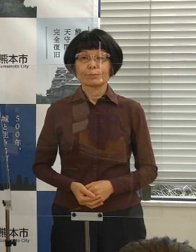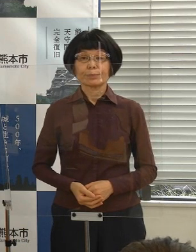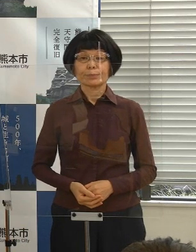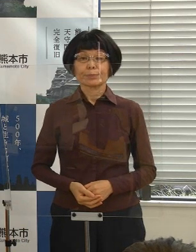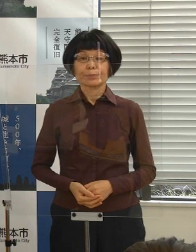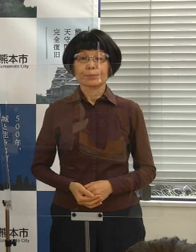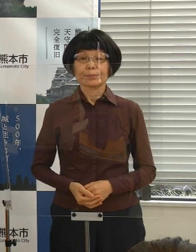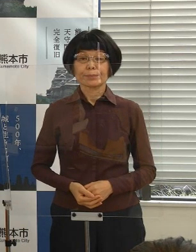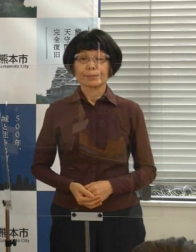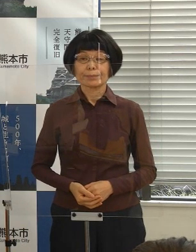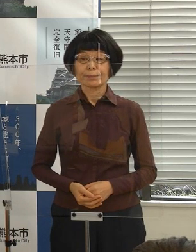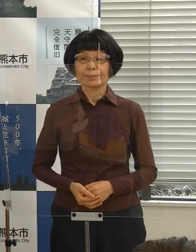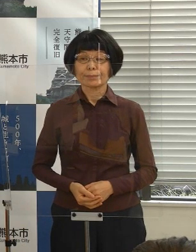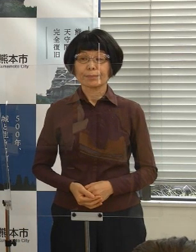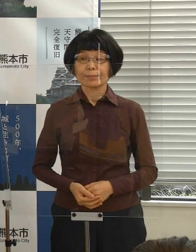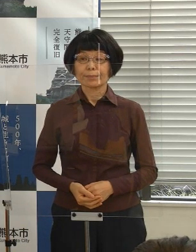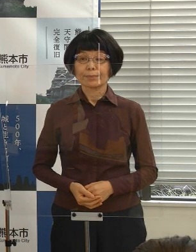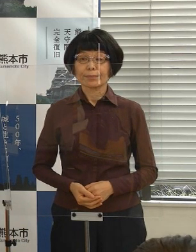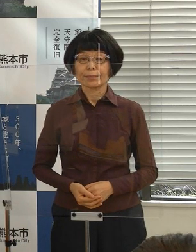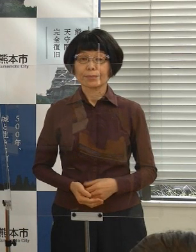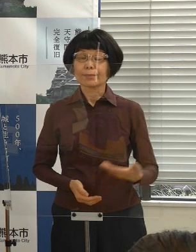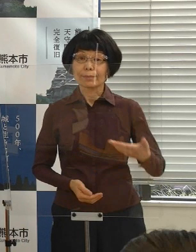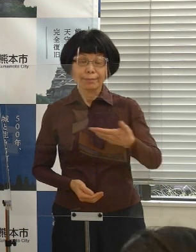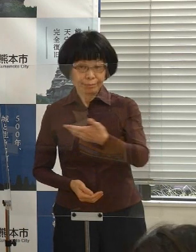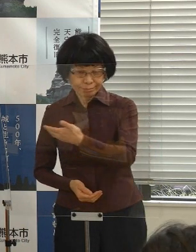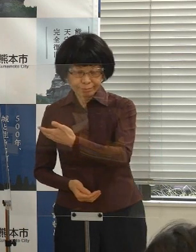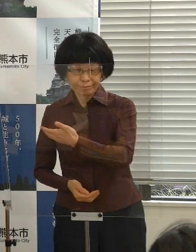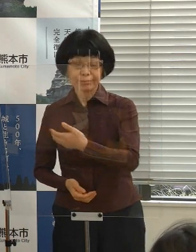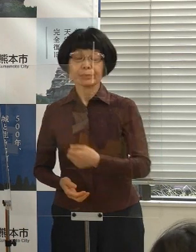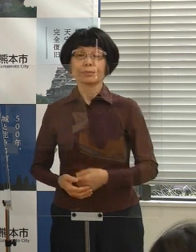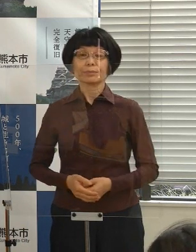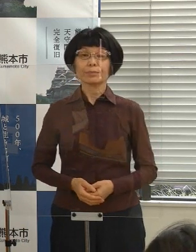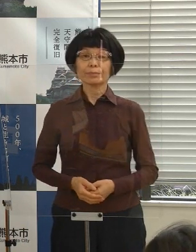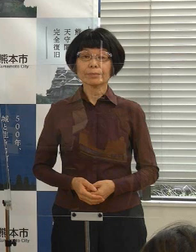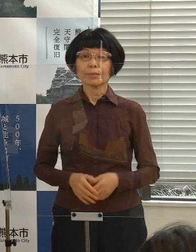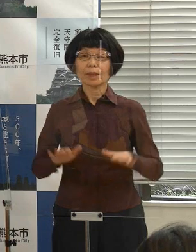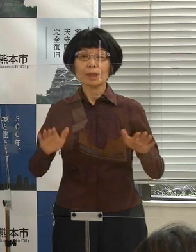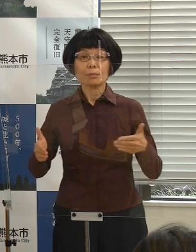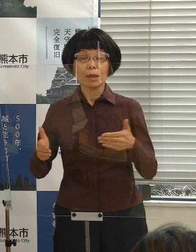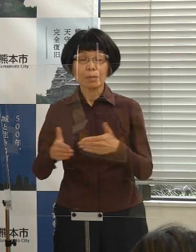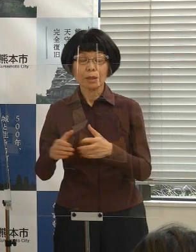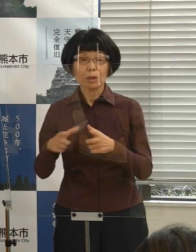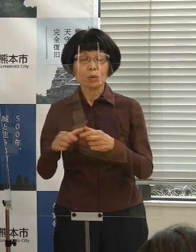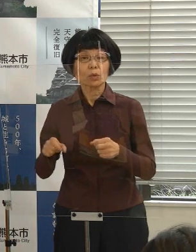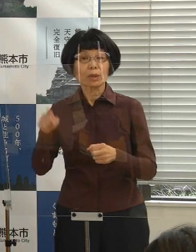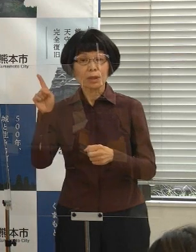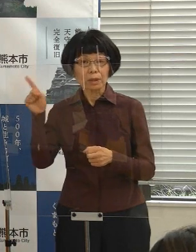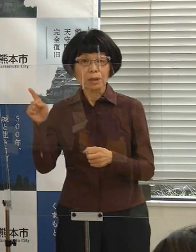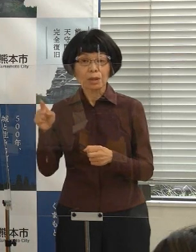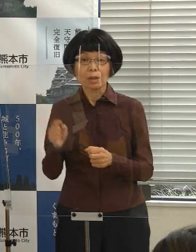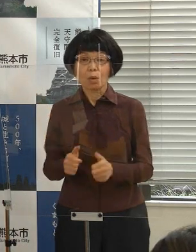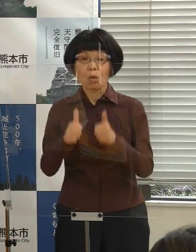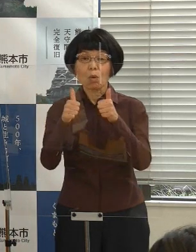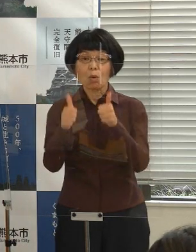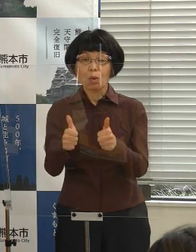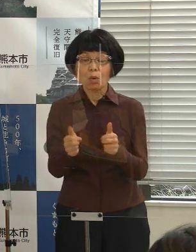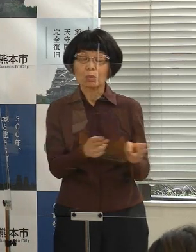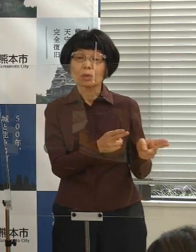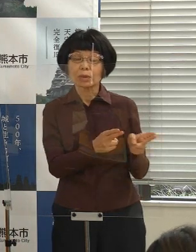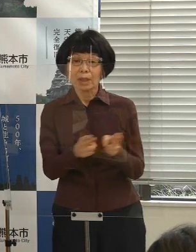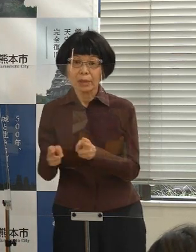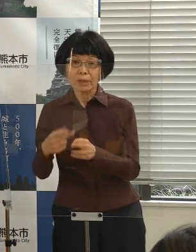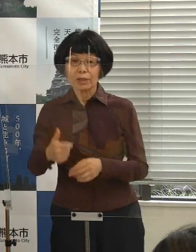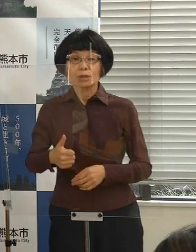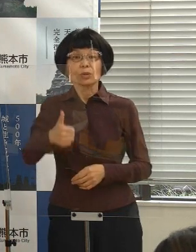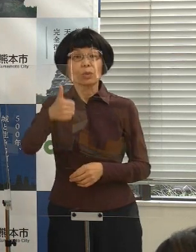ありがとうございます。これまでも国に対して法整備の必要性を、はい、まあ、市長として